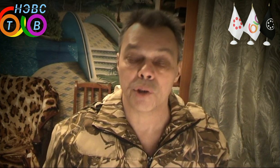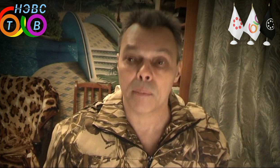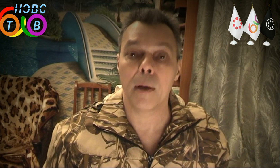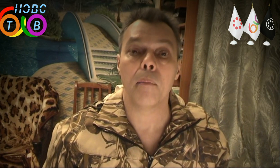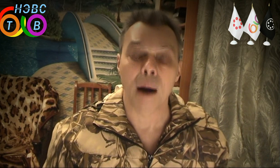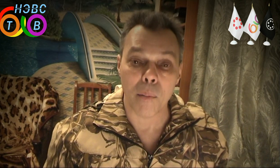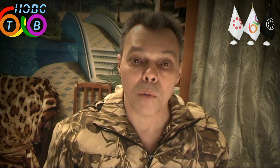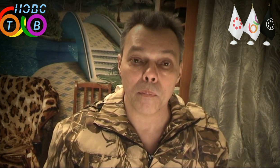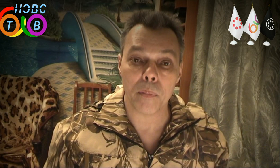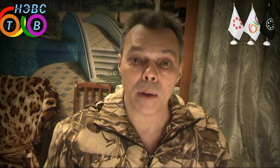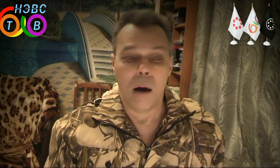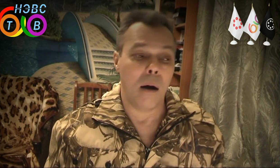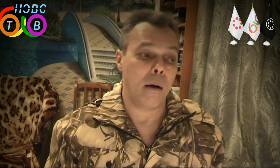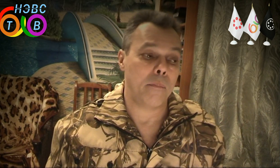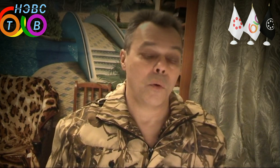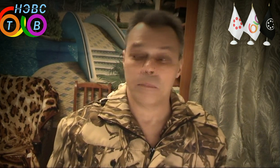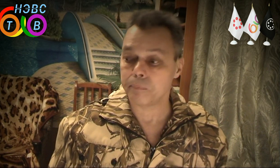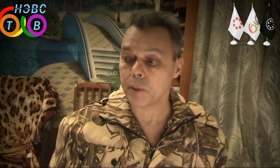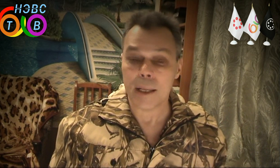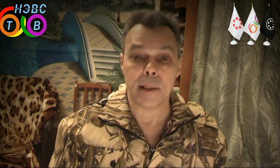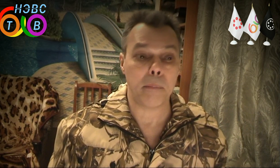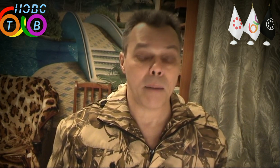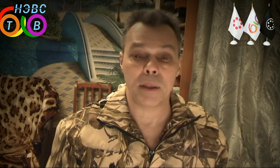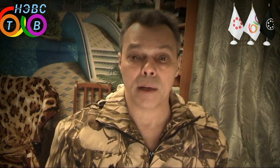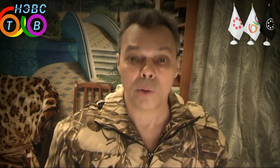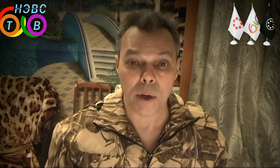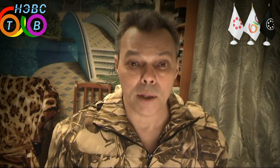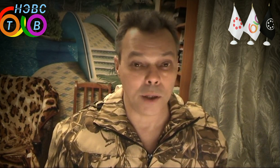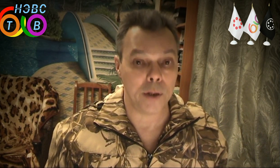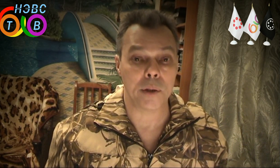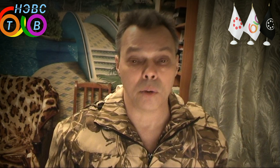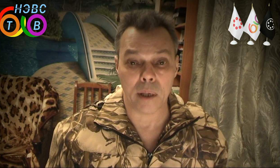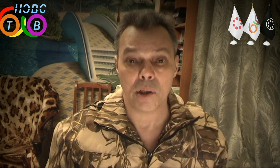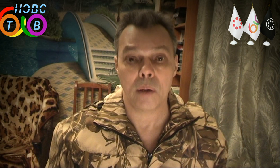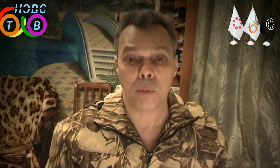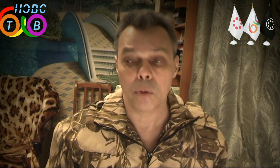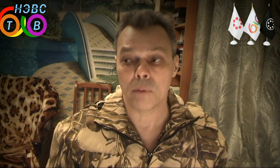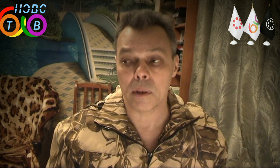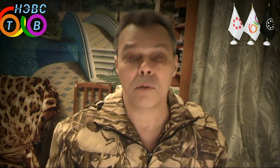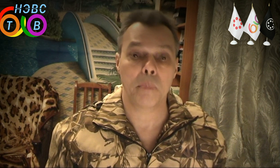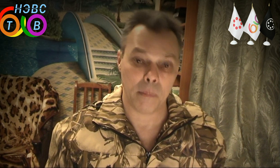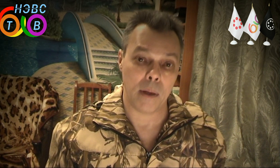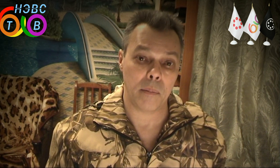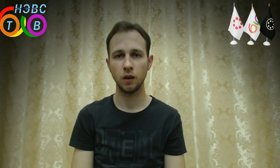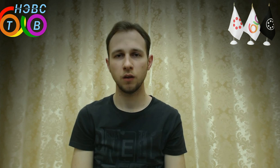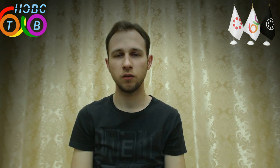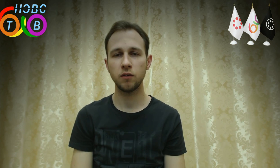чем маму. Но если папа не родной энергетически, то, конечно, будут вот эти вот проблемы.